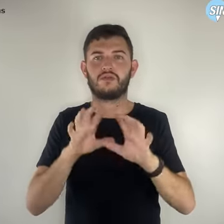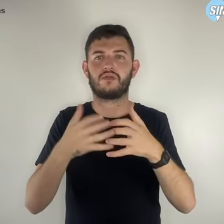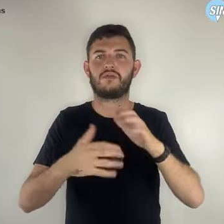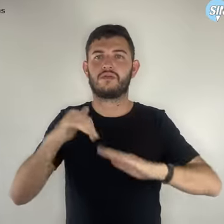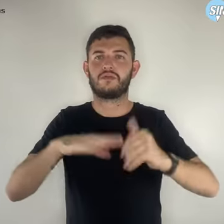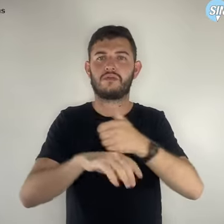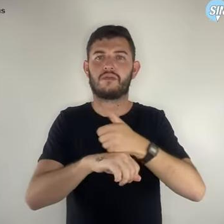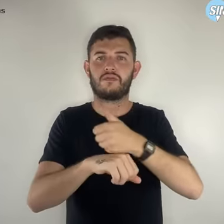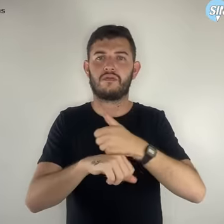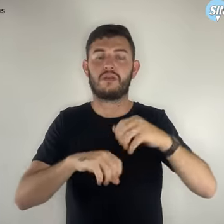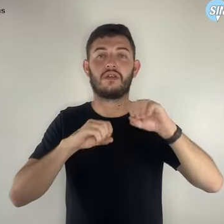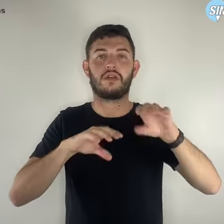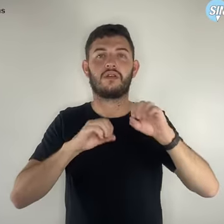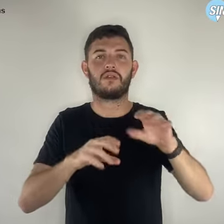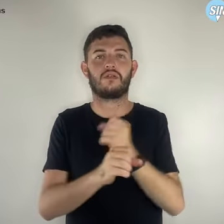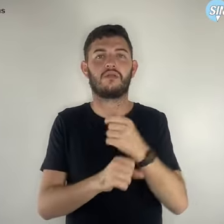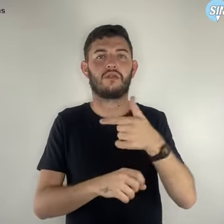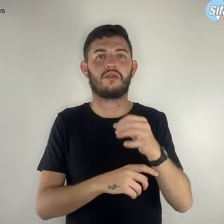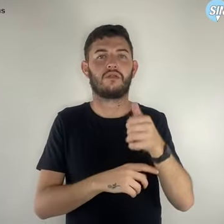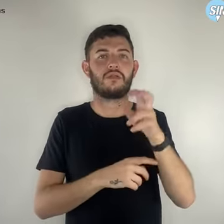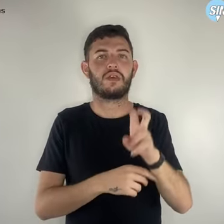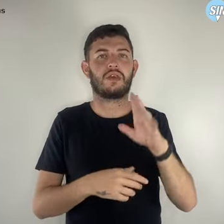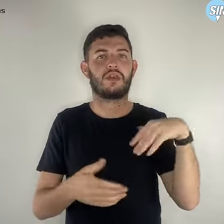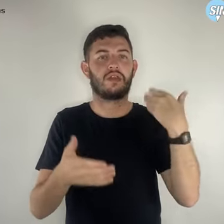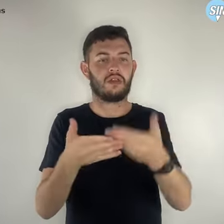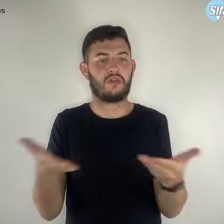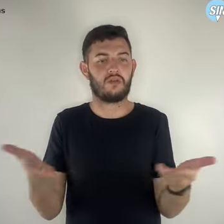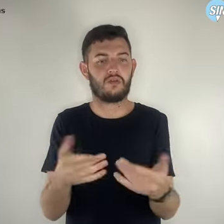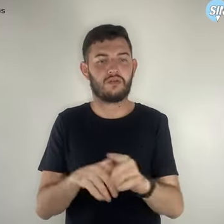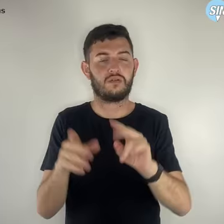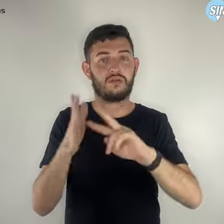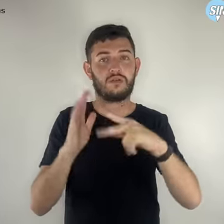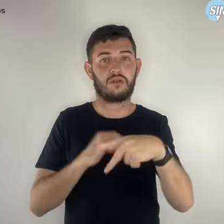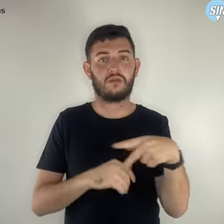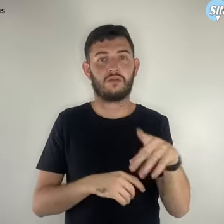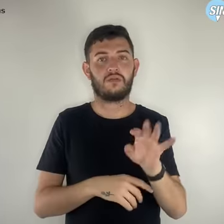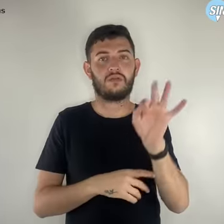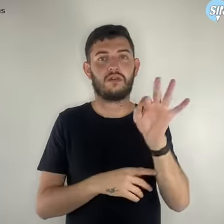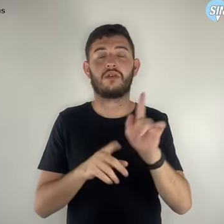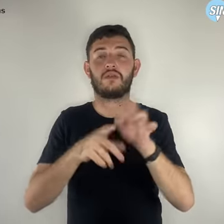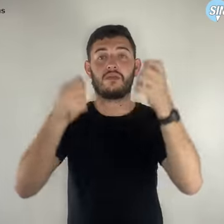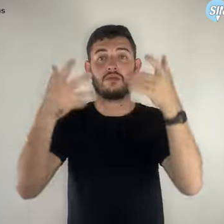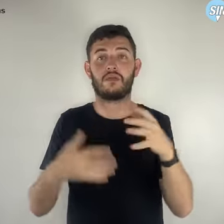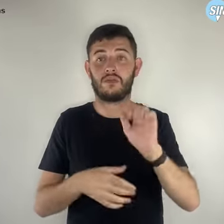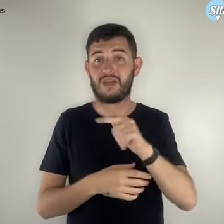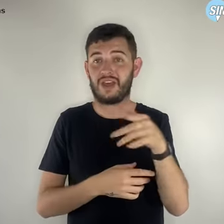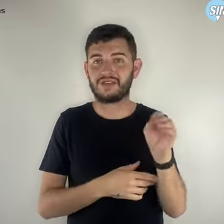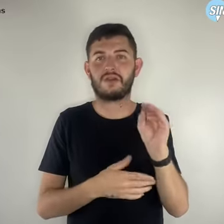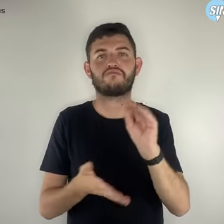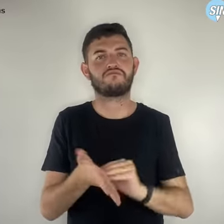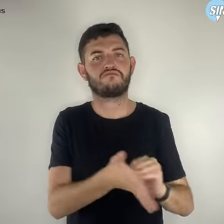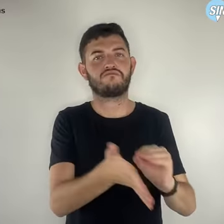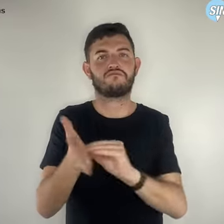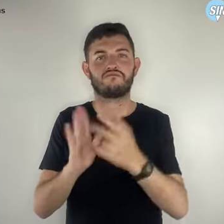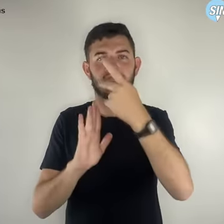devido à categoria desde 2015, o Simpro ressaltou que a ação é insuficiente e que